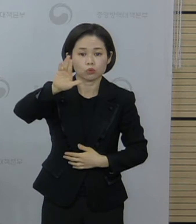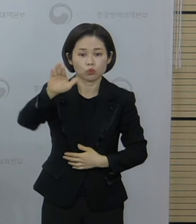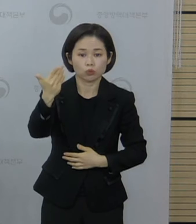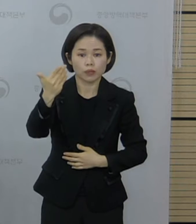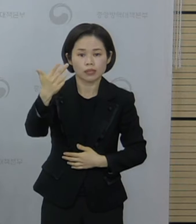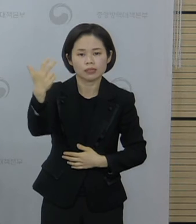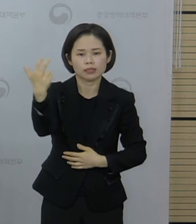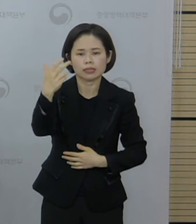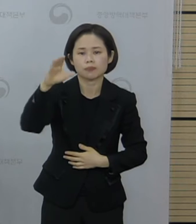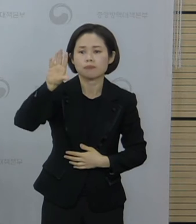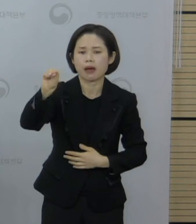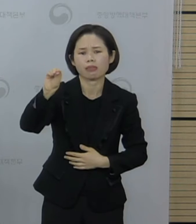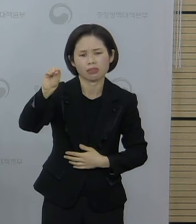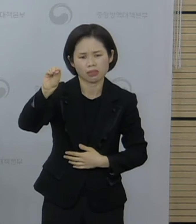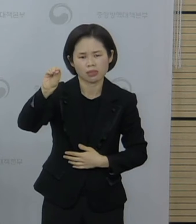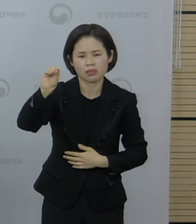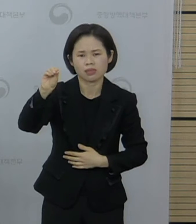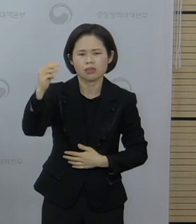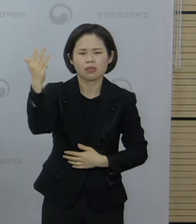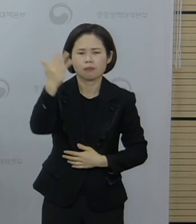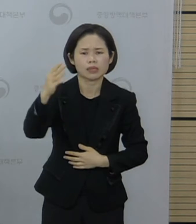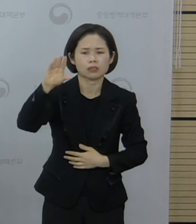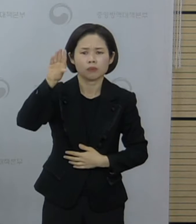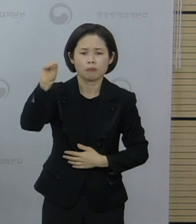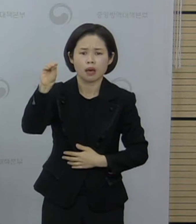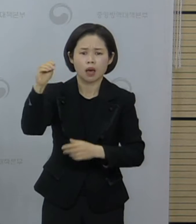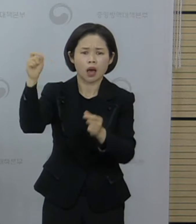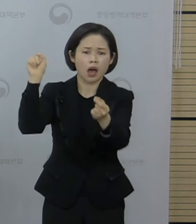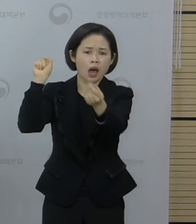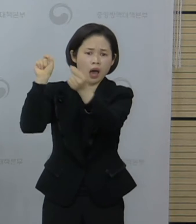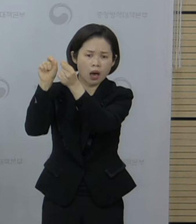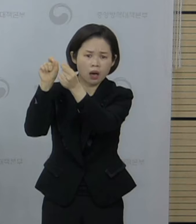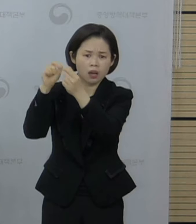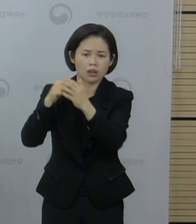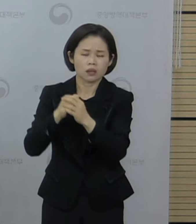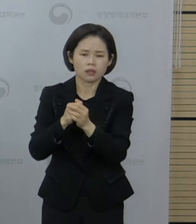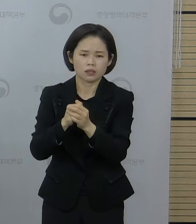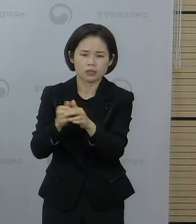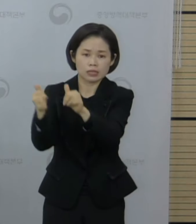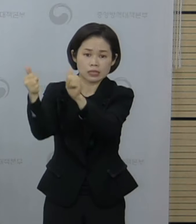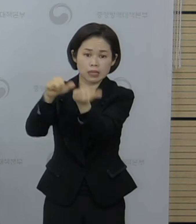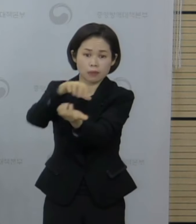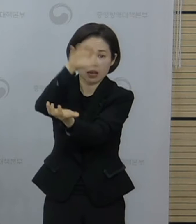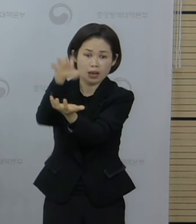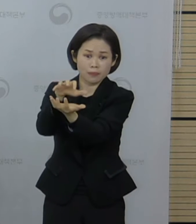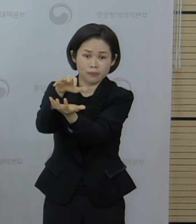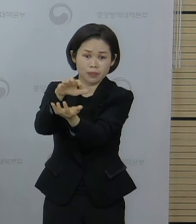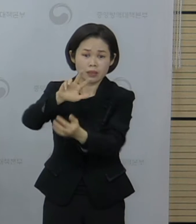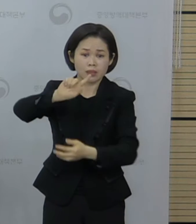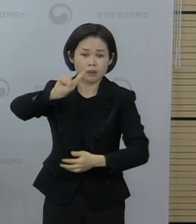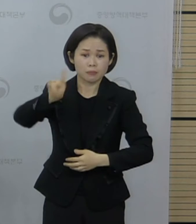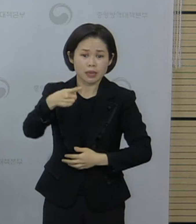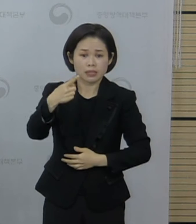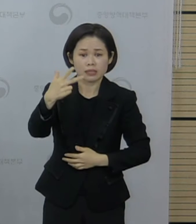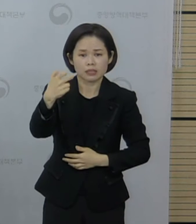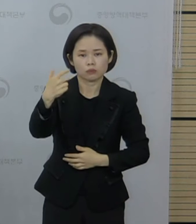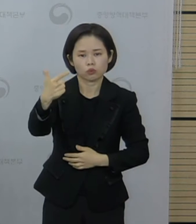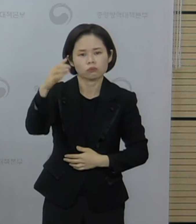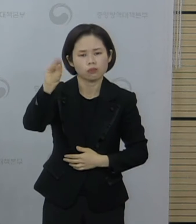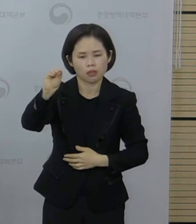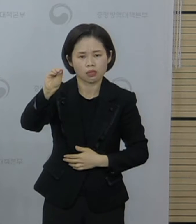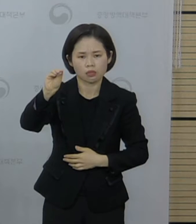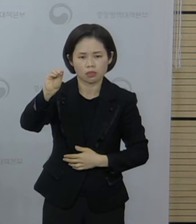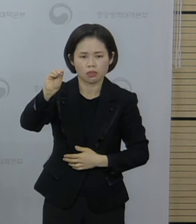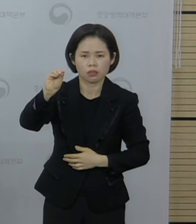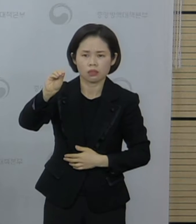70만명 8천 만 명을 목전에 두고 있고 누적 사망자수가 1,760,000 명으로 결국